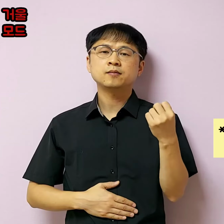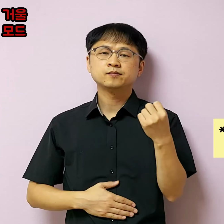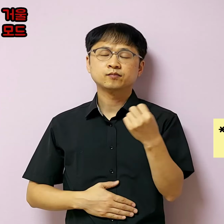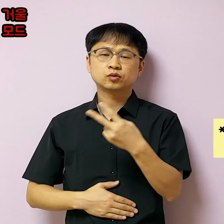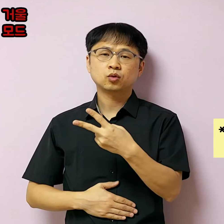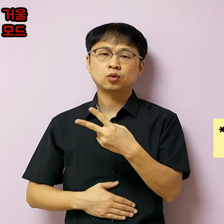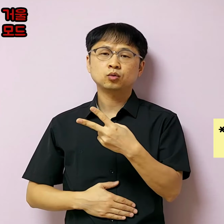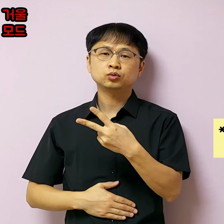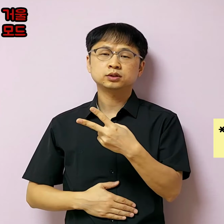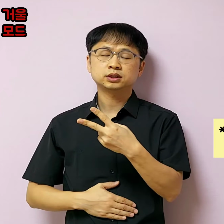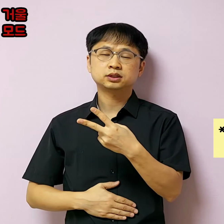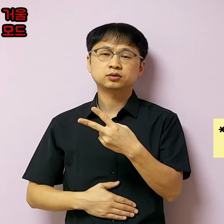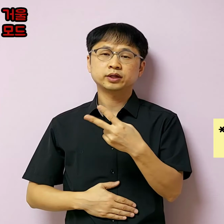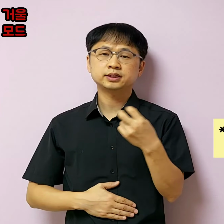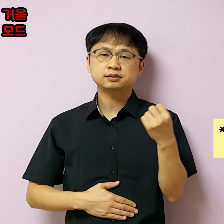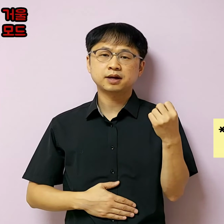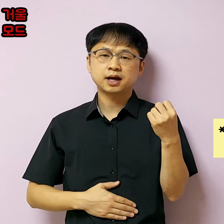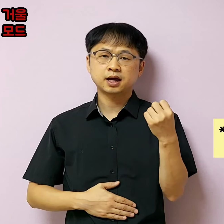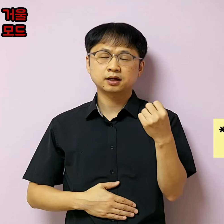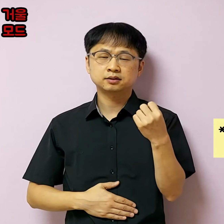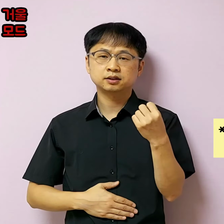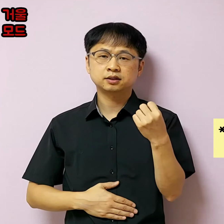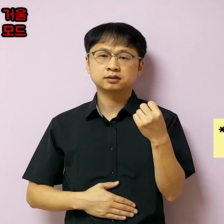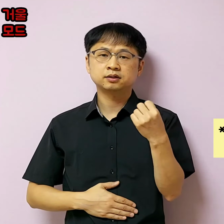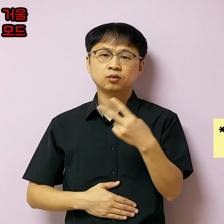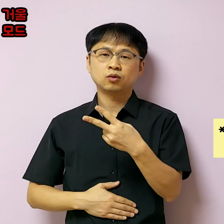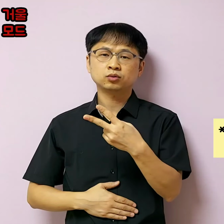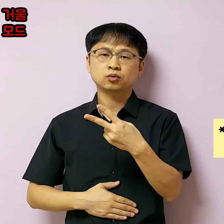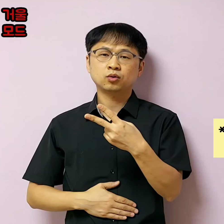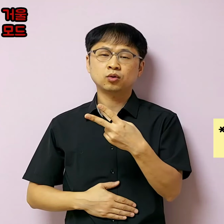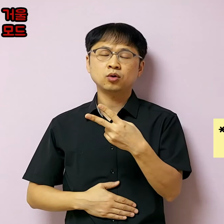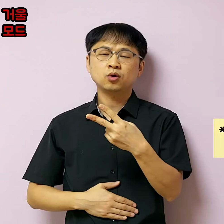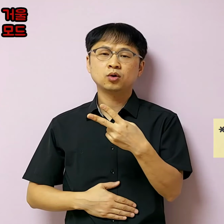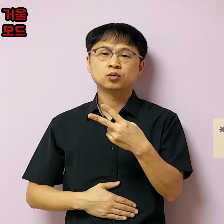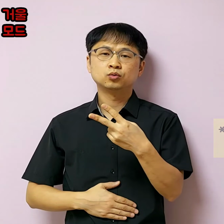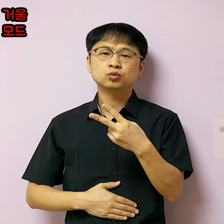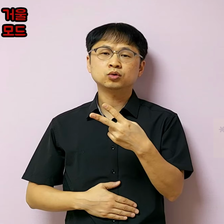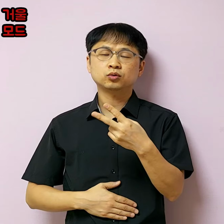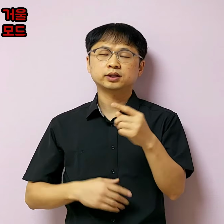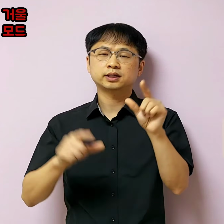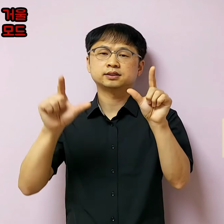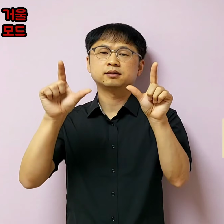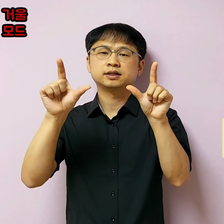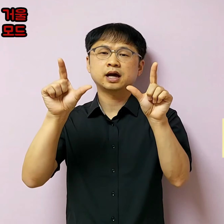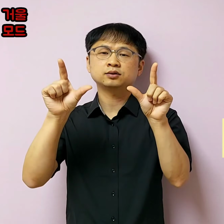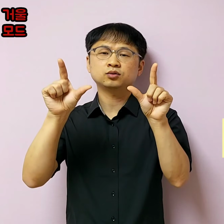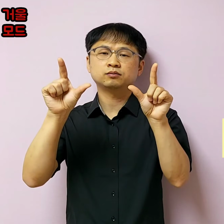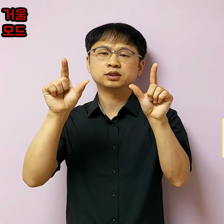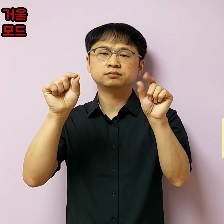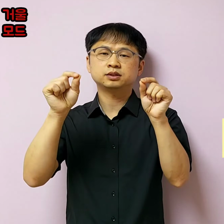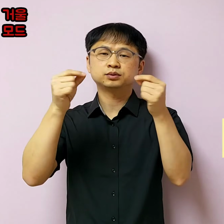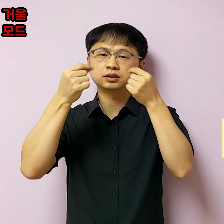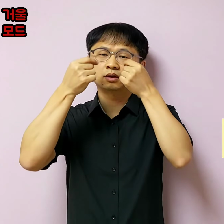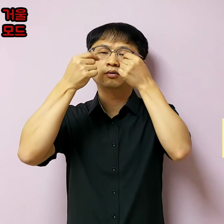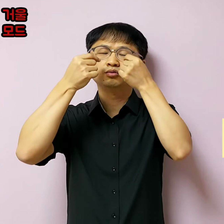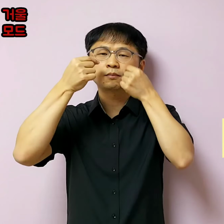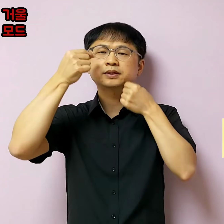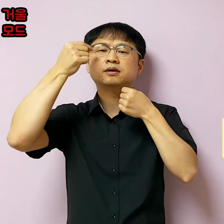됩니다. 또 웃었기도 했지만 그리고 또 울 것도 같았어. 양손 엄지검지를 붙여서